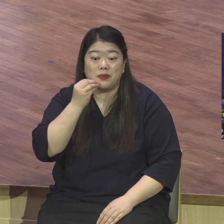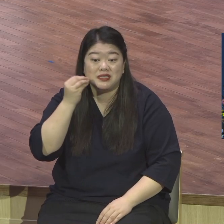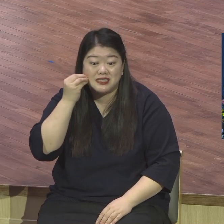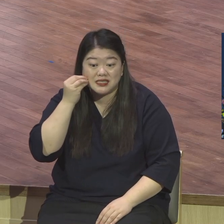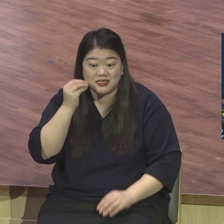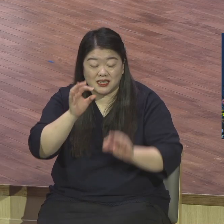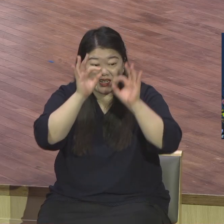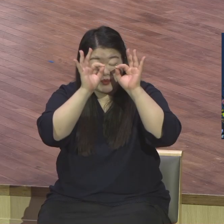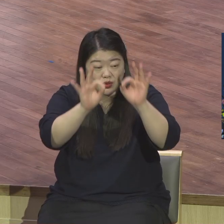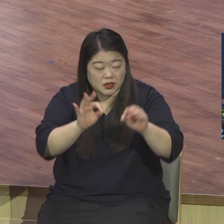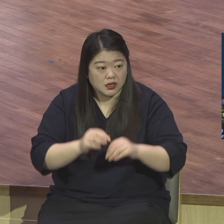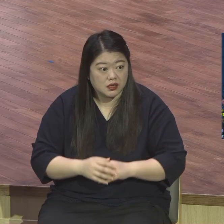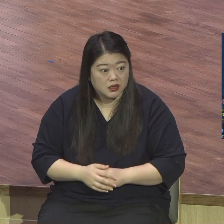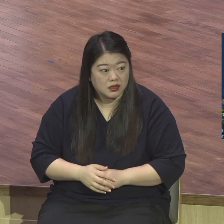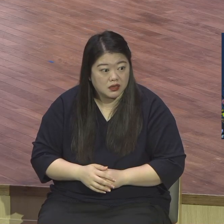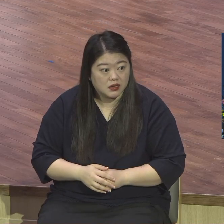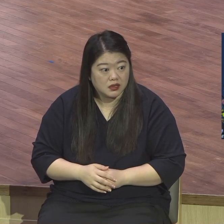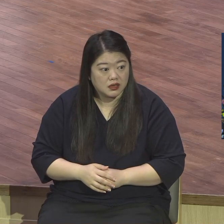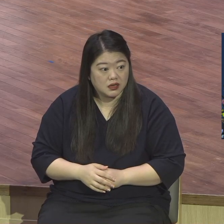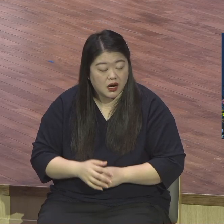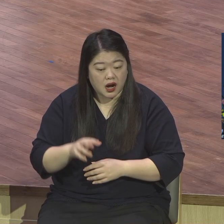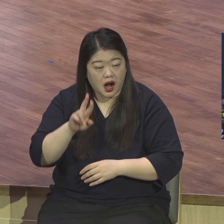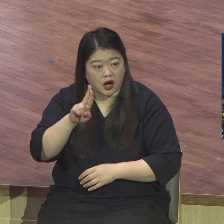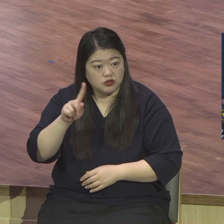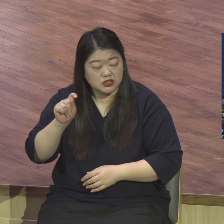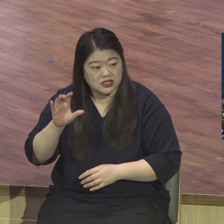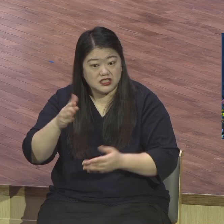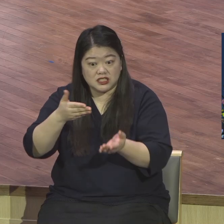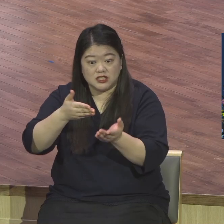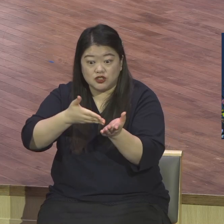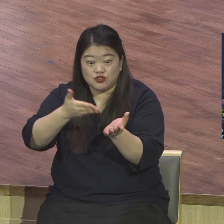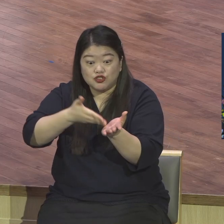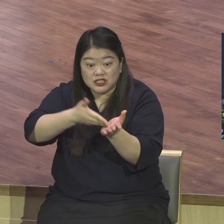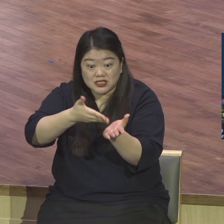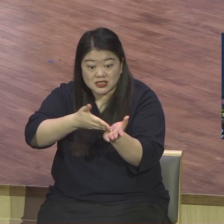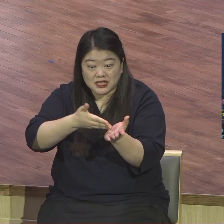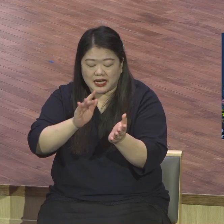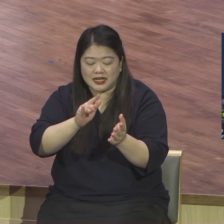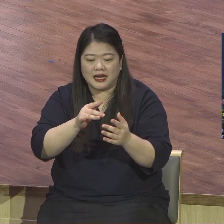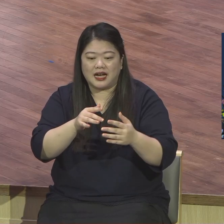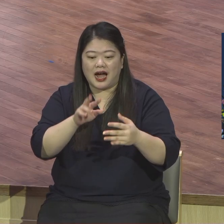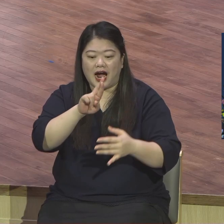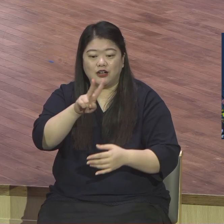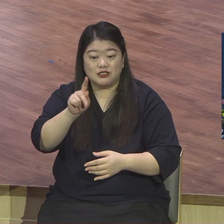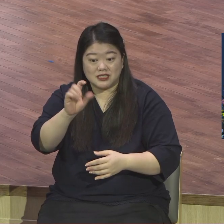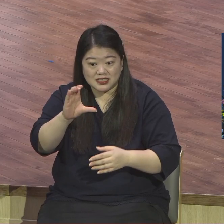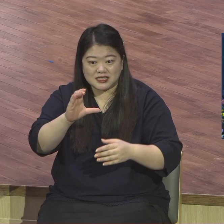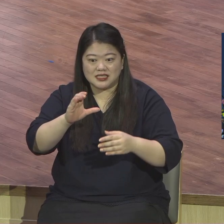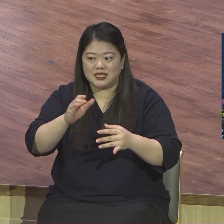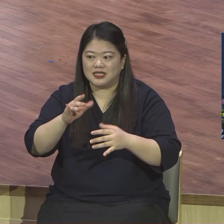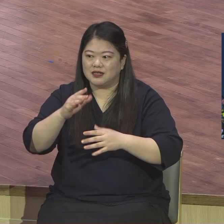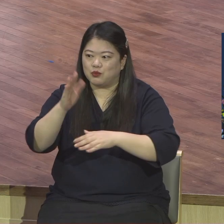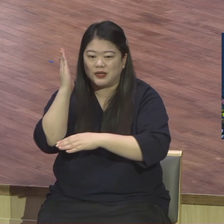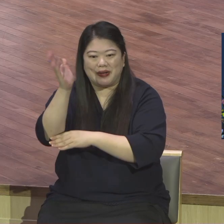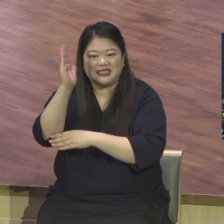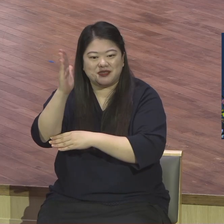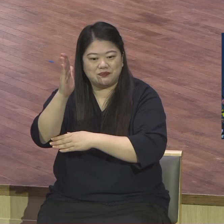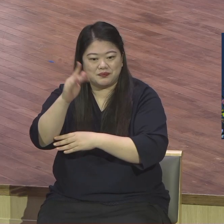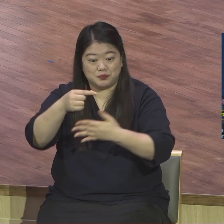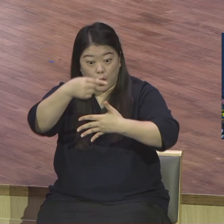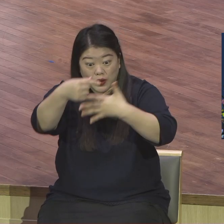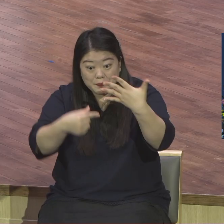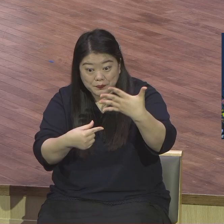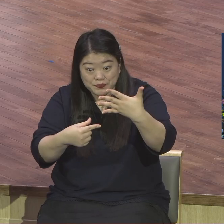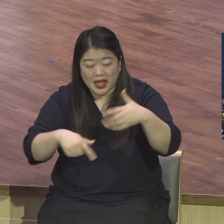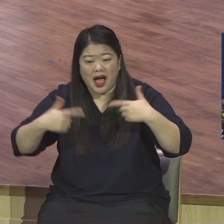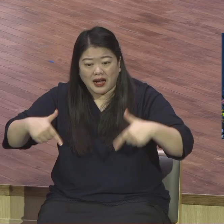이야 빠졌구나. 하나님 또 빼시구나. 내가 대표인데 그렇습니까? 야 그